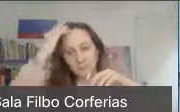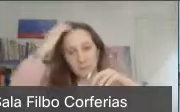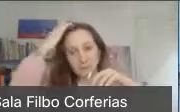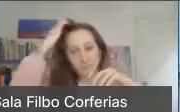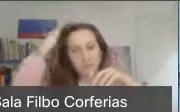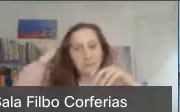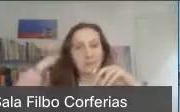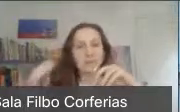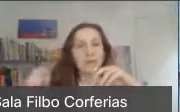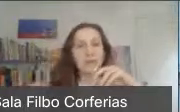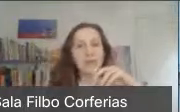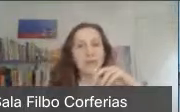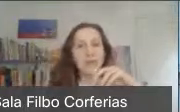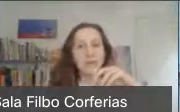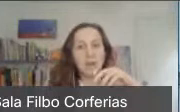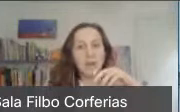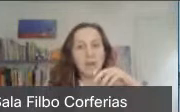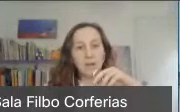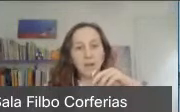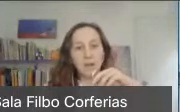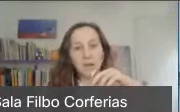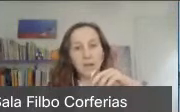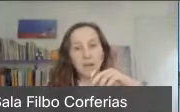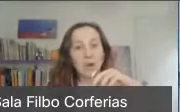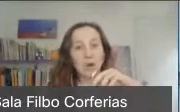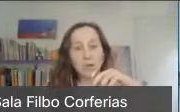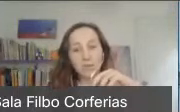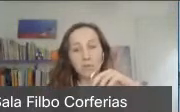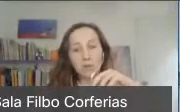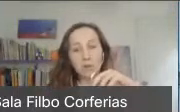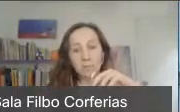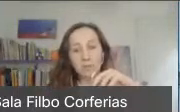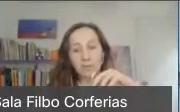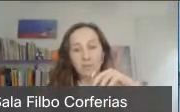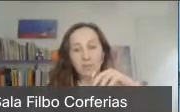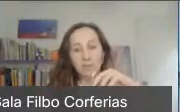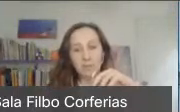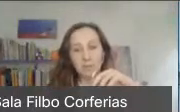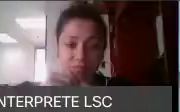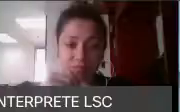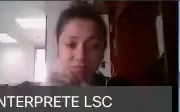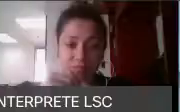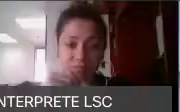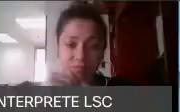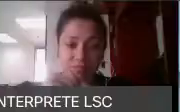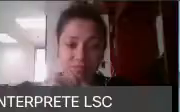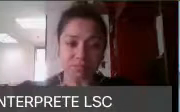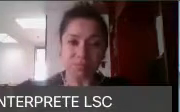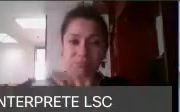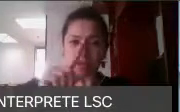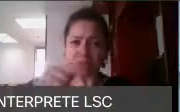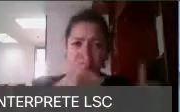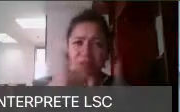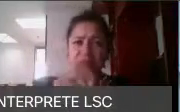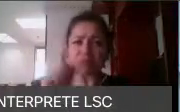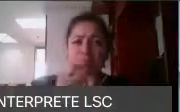con el tema que habíamos preparado. ¿Hay algún problema? No, mucho mejor, porque cuando tenemos PowerPoint solo